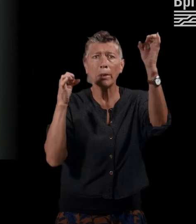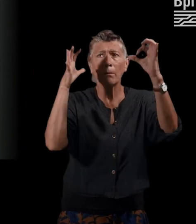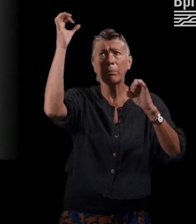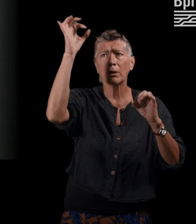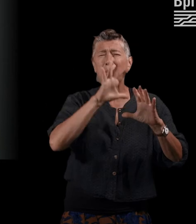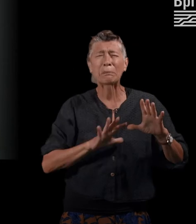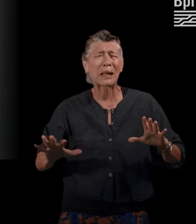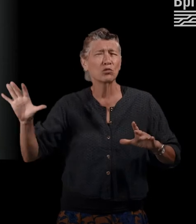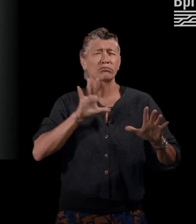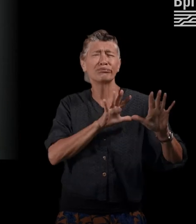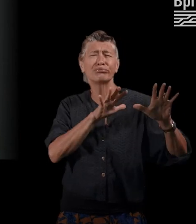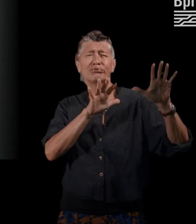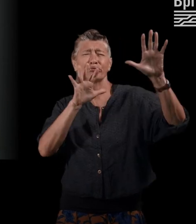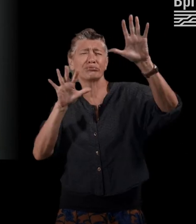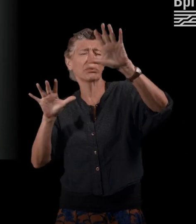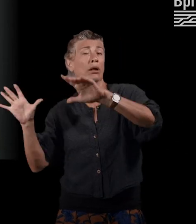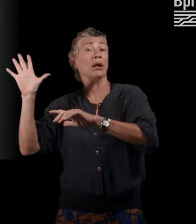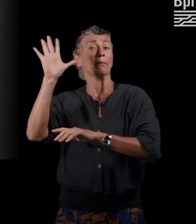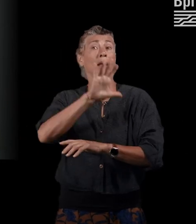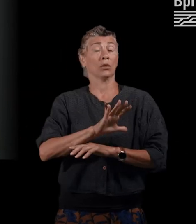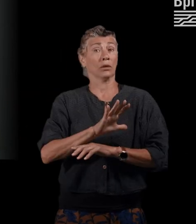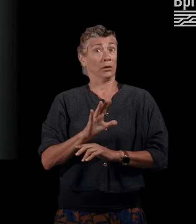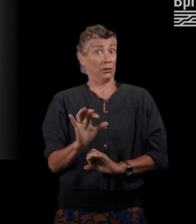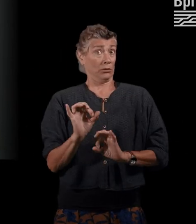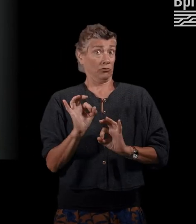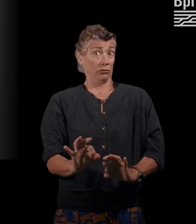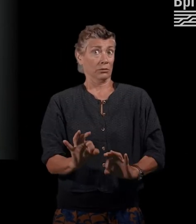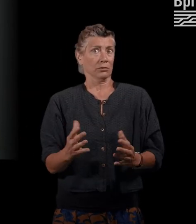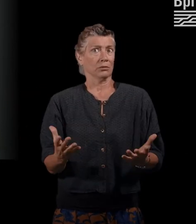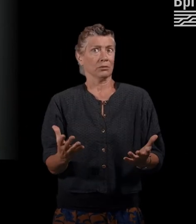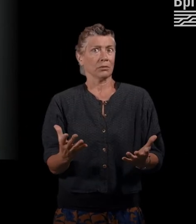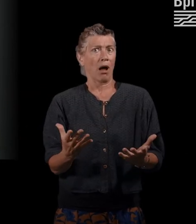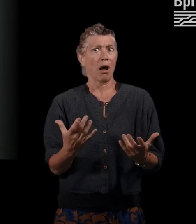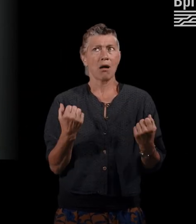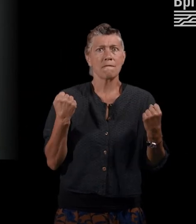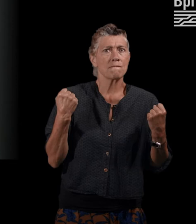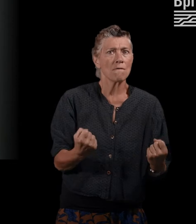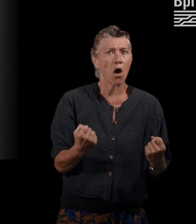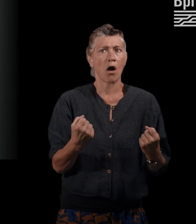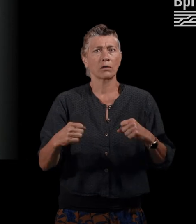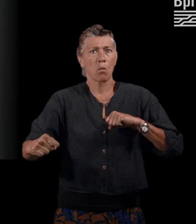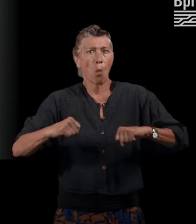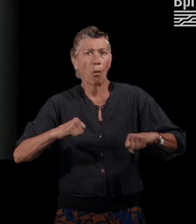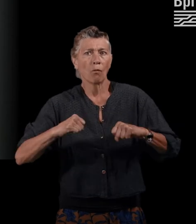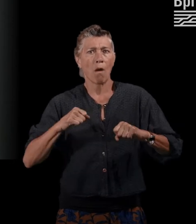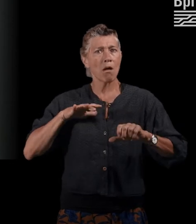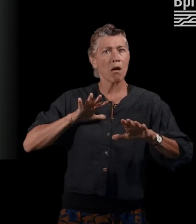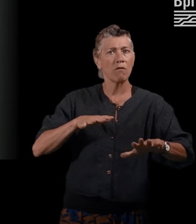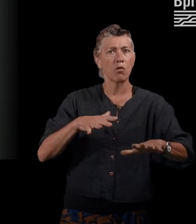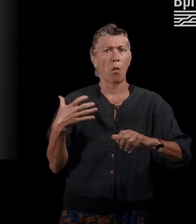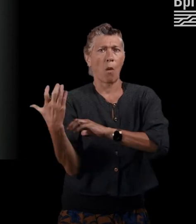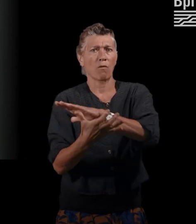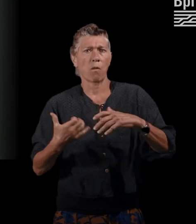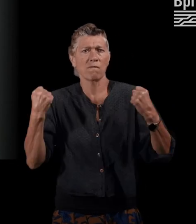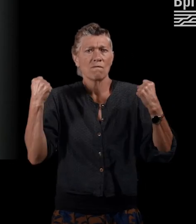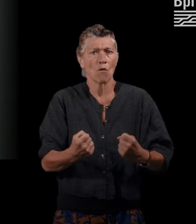insoupçonnées. Et effectivement, c'était aussi une force de ce mouvement-là, de cette révolution-là. Et c'est ça aussi